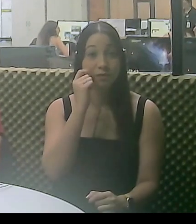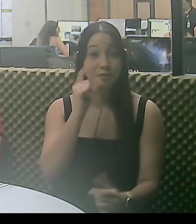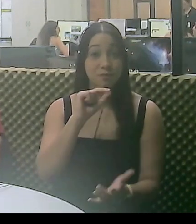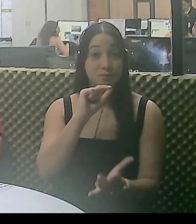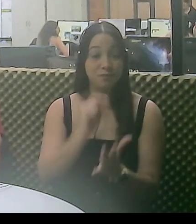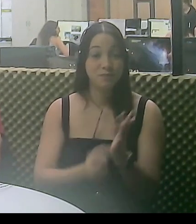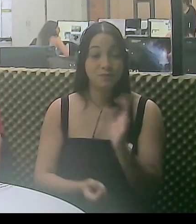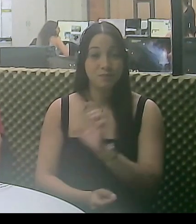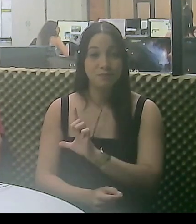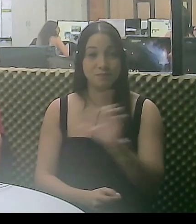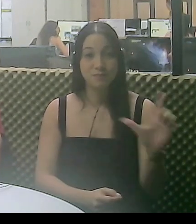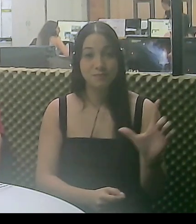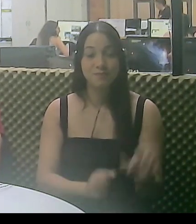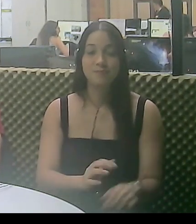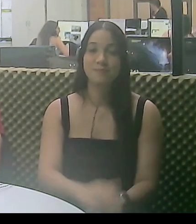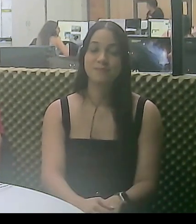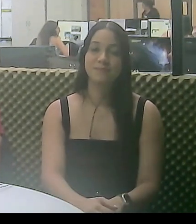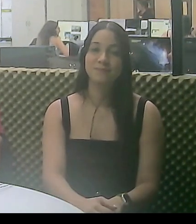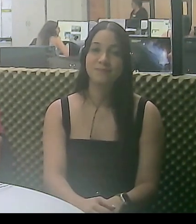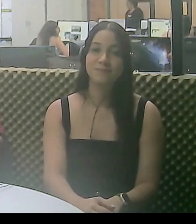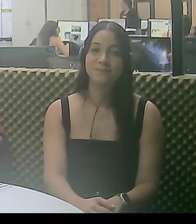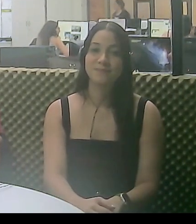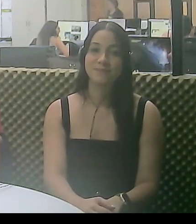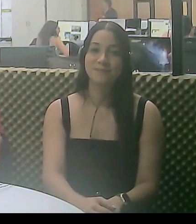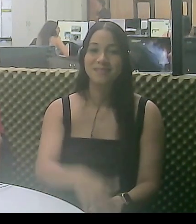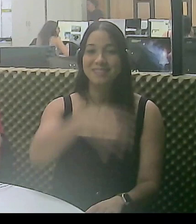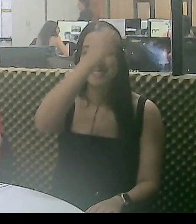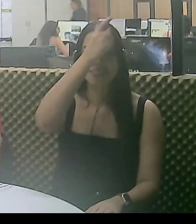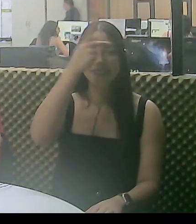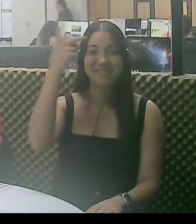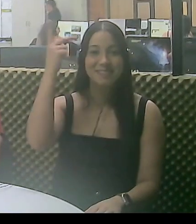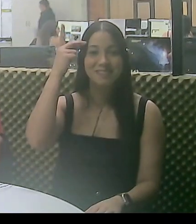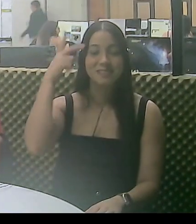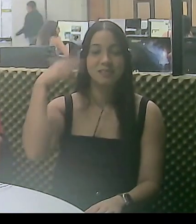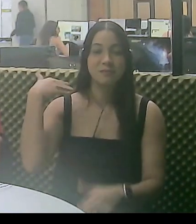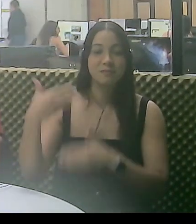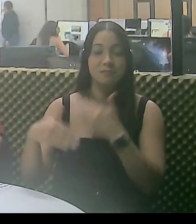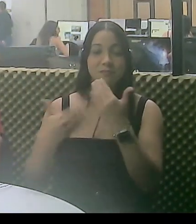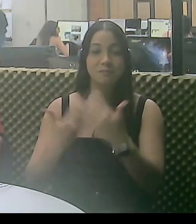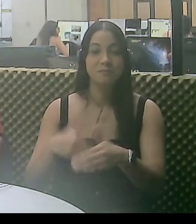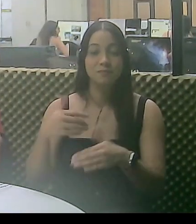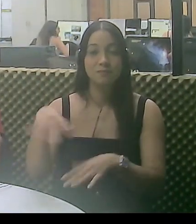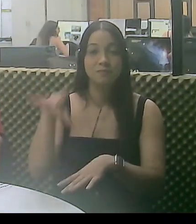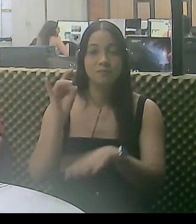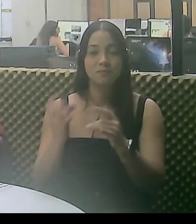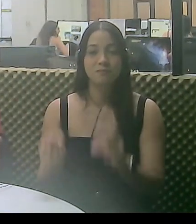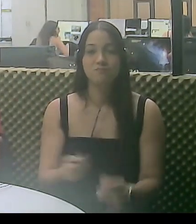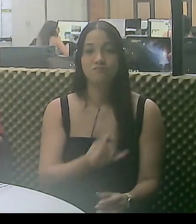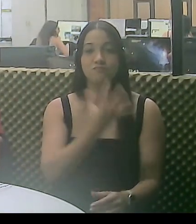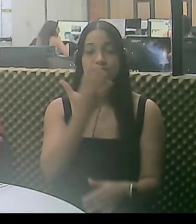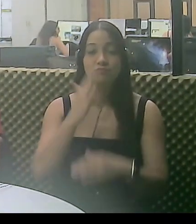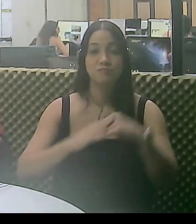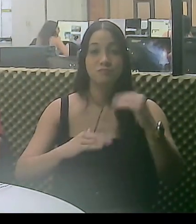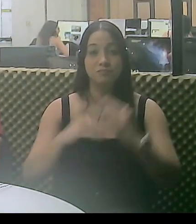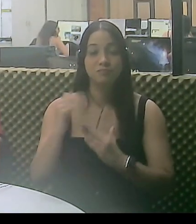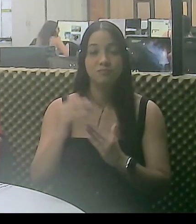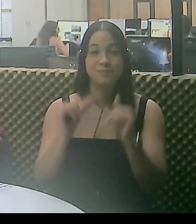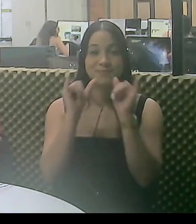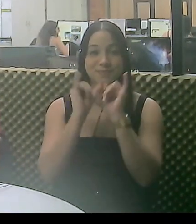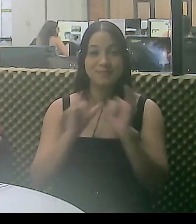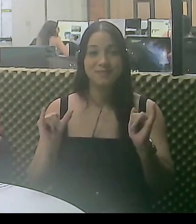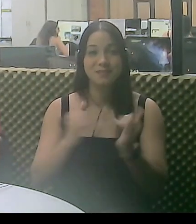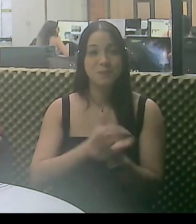Castramóvel começa atendimento de cães e gatos cadastrados no setor leste. E ainda, a prefeitura realiza